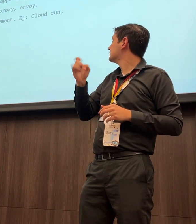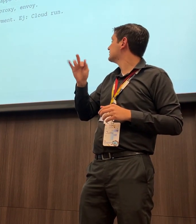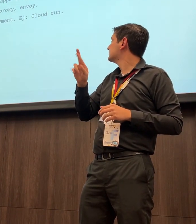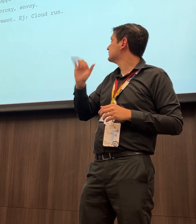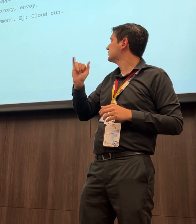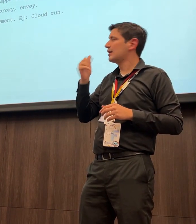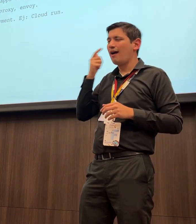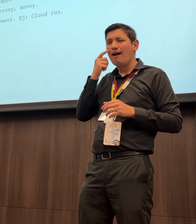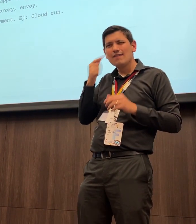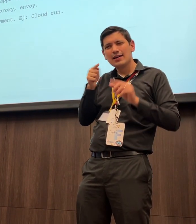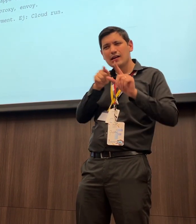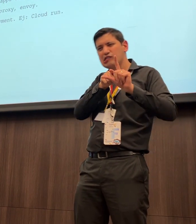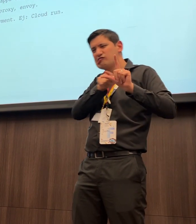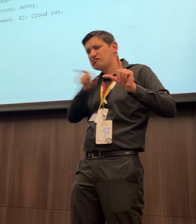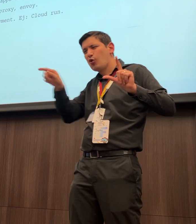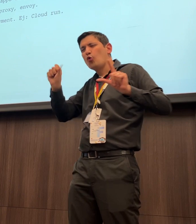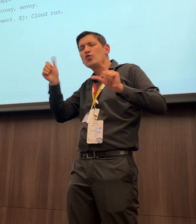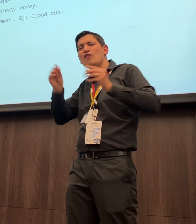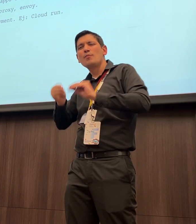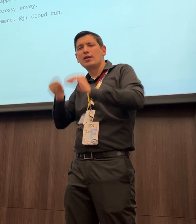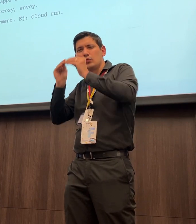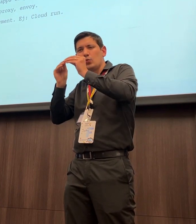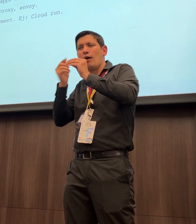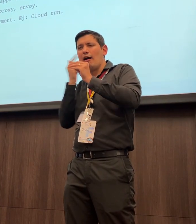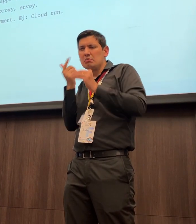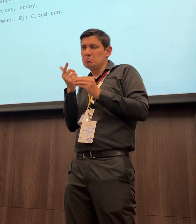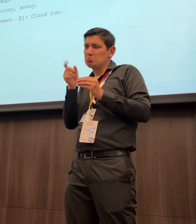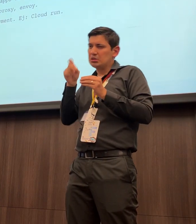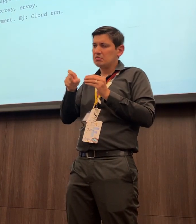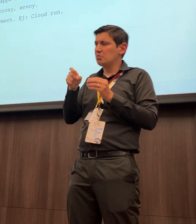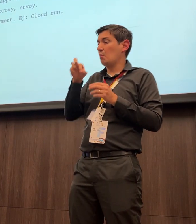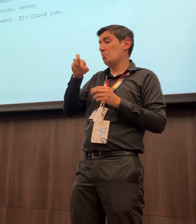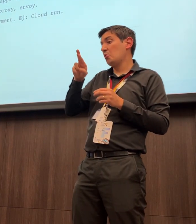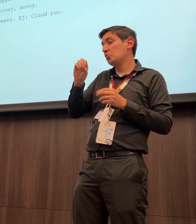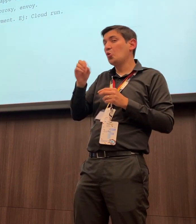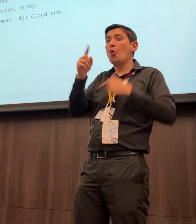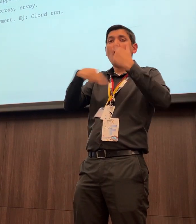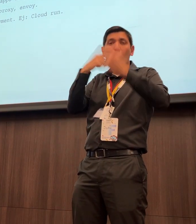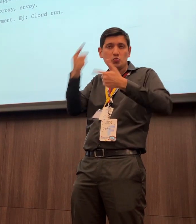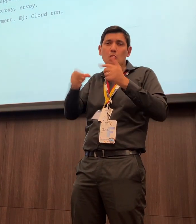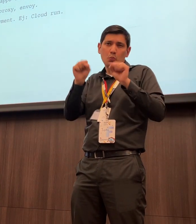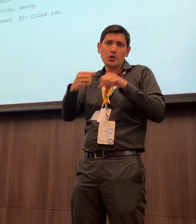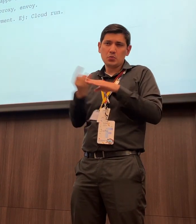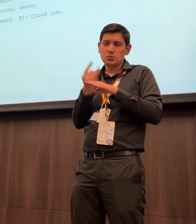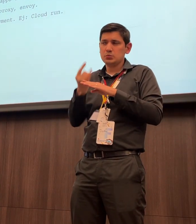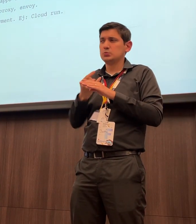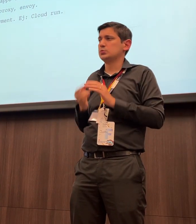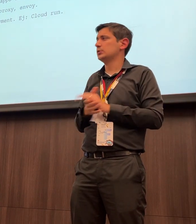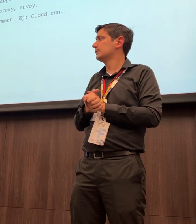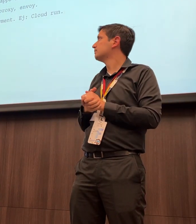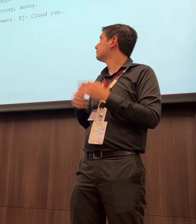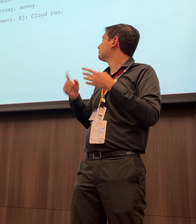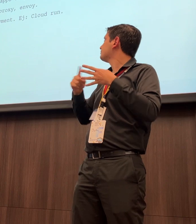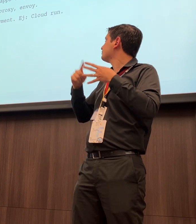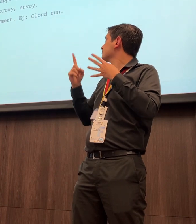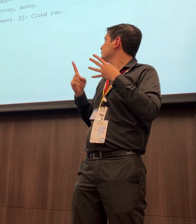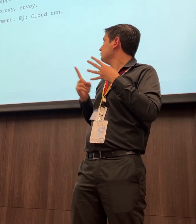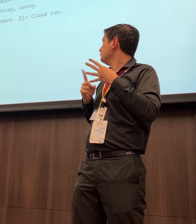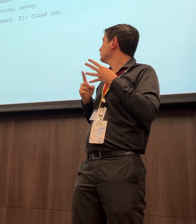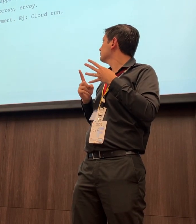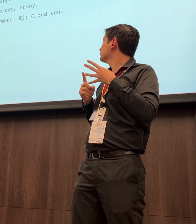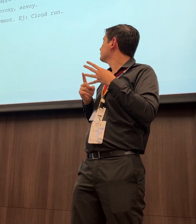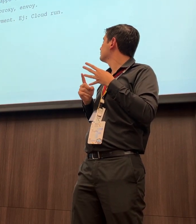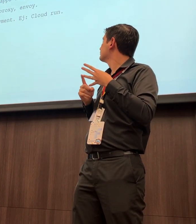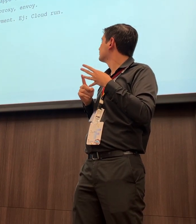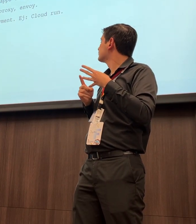que es gRPC. Esto es importante, no necesariamente tenemos que usar protobuf, se pueden usar otros formatos. Por ejemplo, ese es